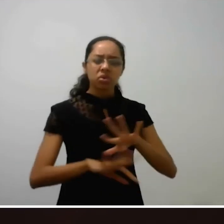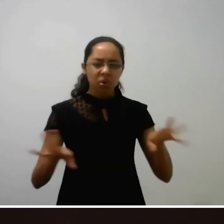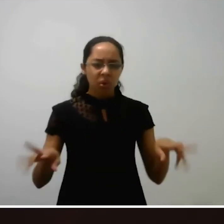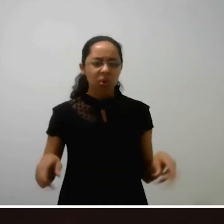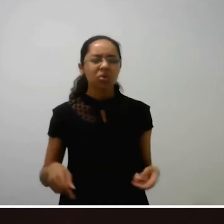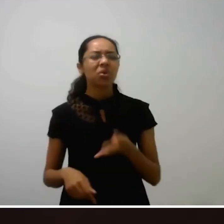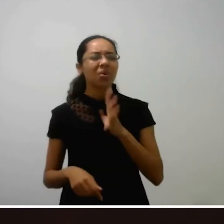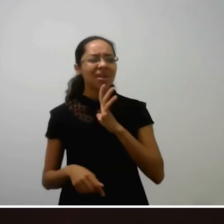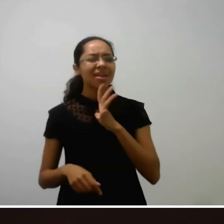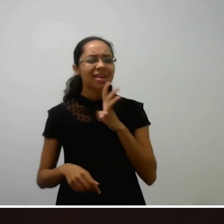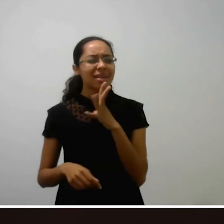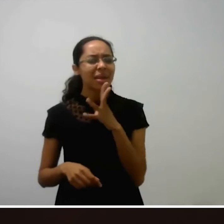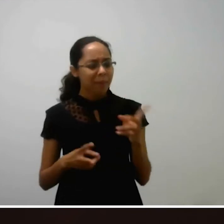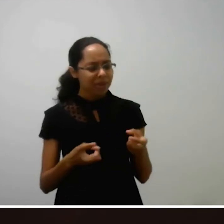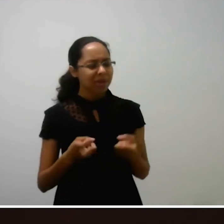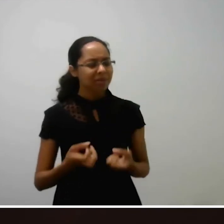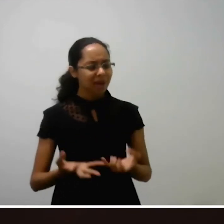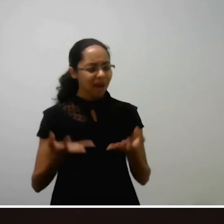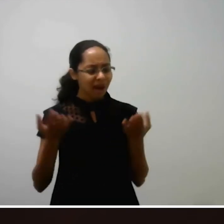viviam aquilo que pregavam.